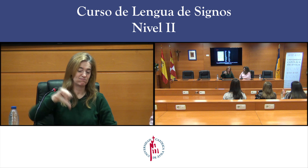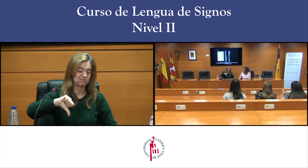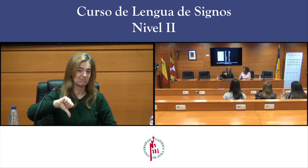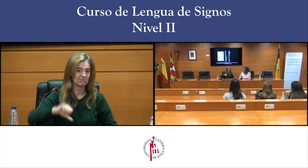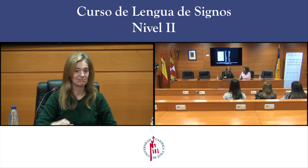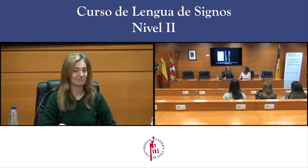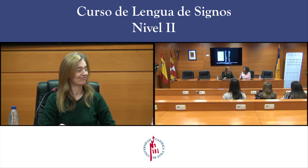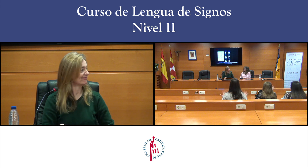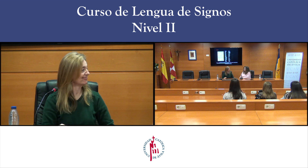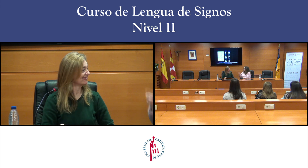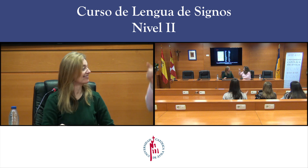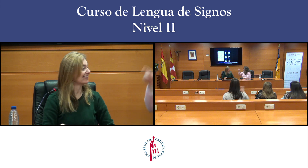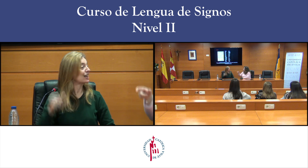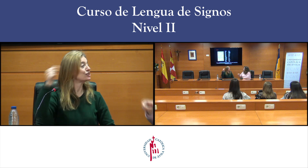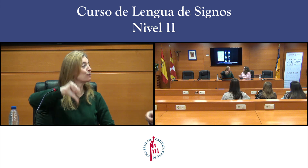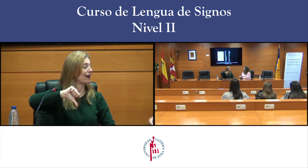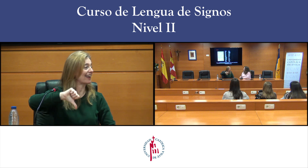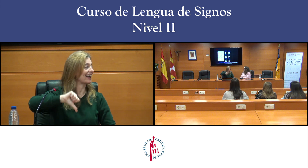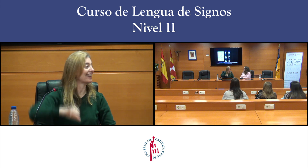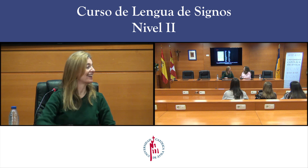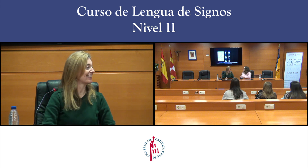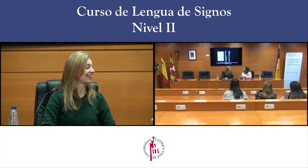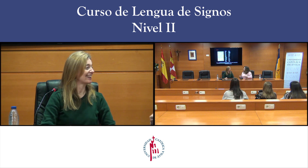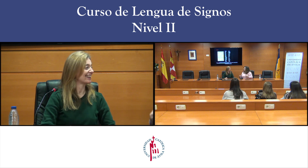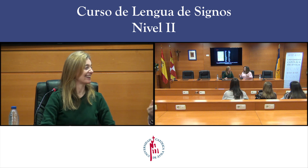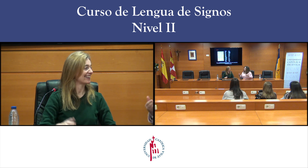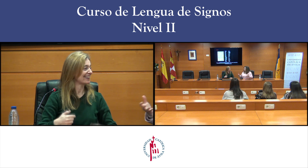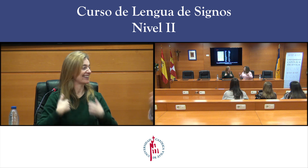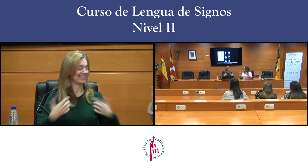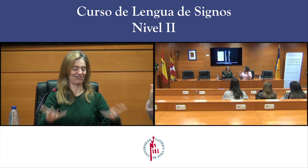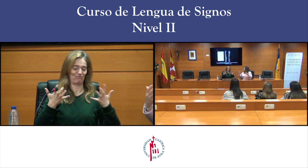bueno Esperemos que la persona que ha preguntado apruebe